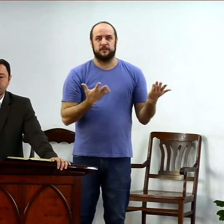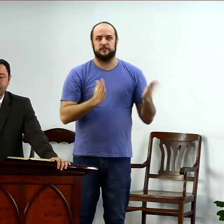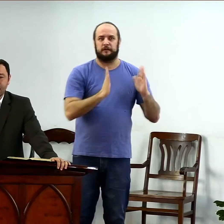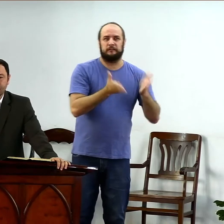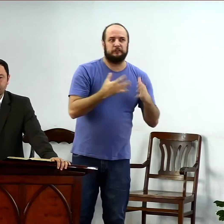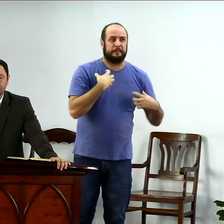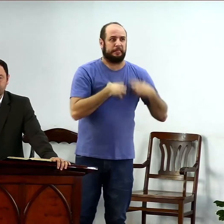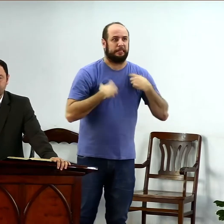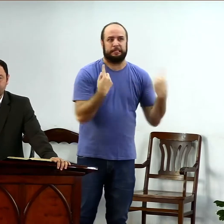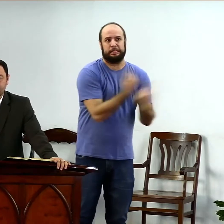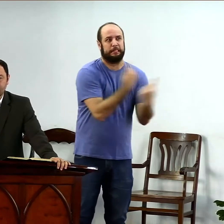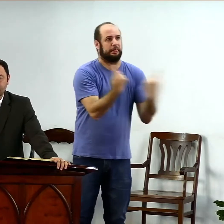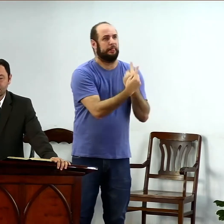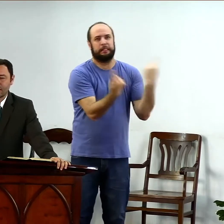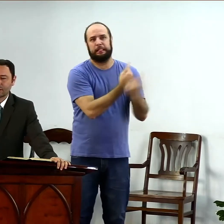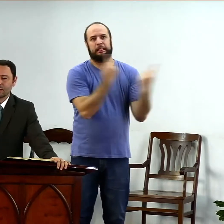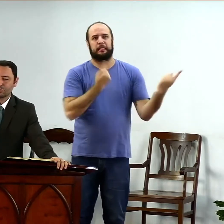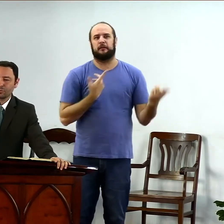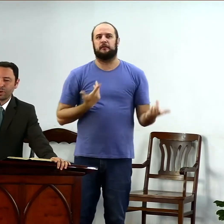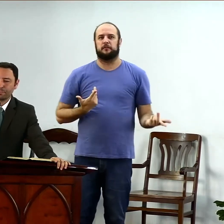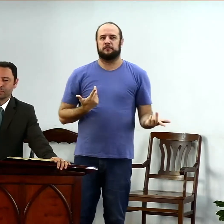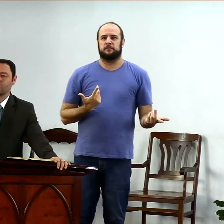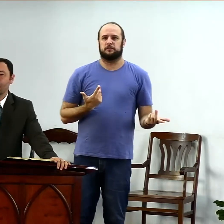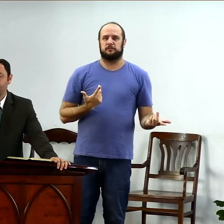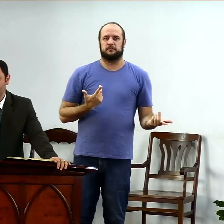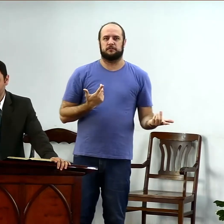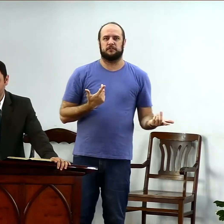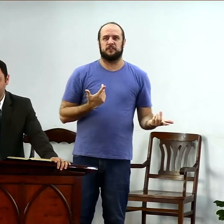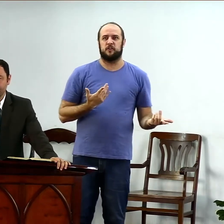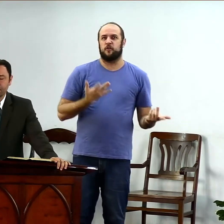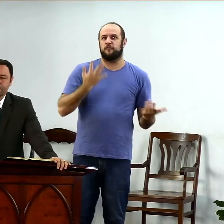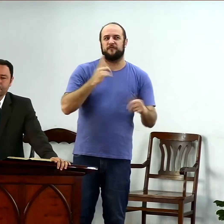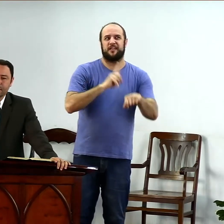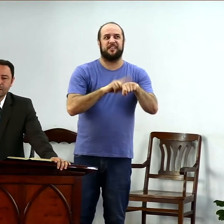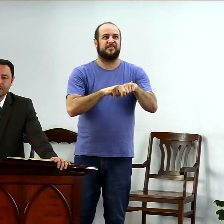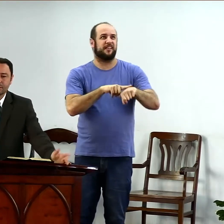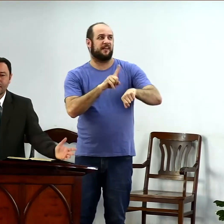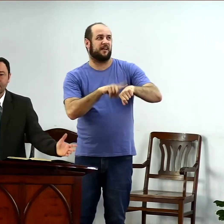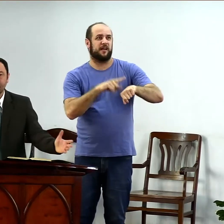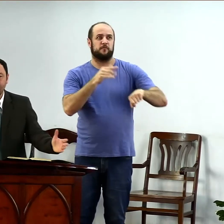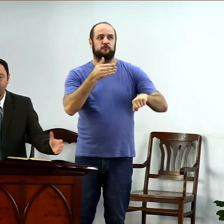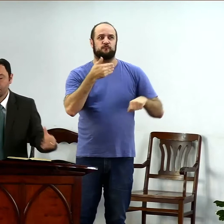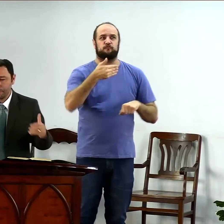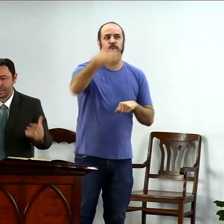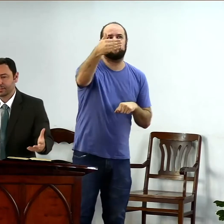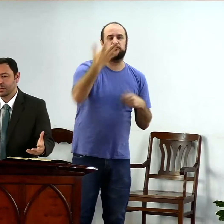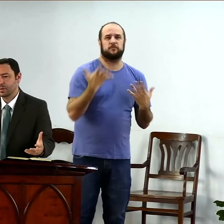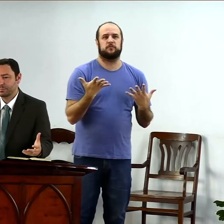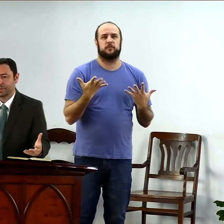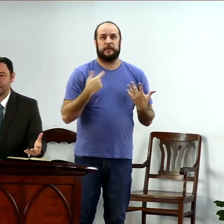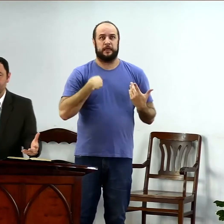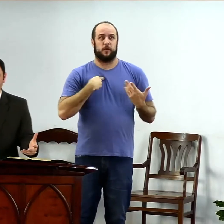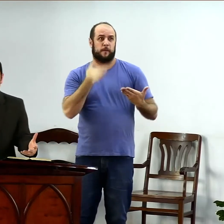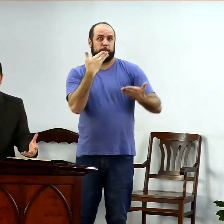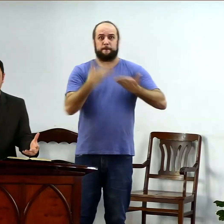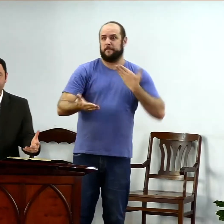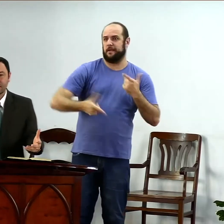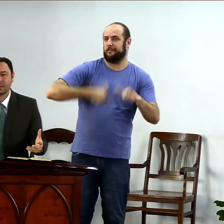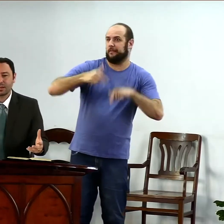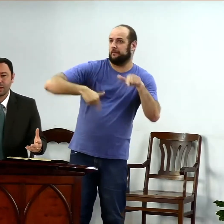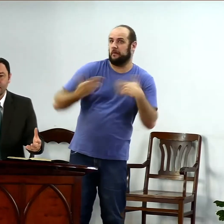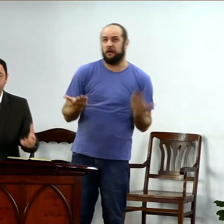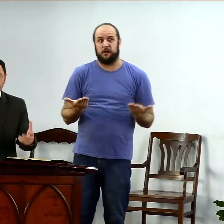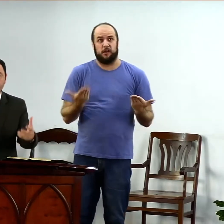estão desesperados. Será que isso vai perdurar por mais tempo? Será que eu vou perder meu emprego?